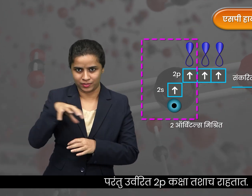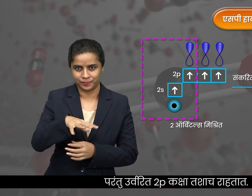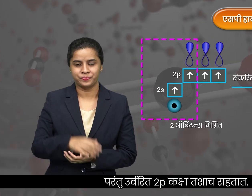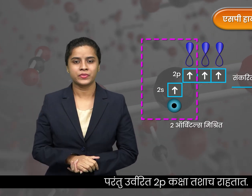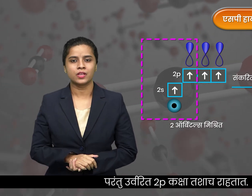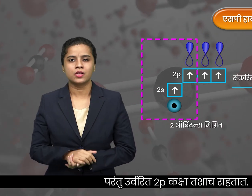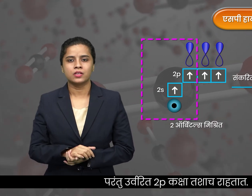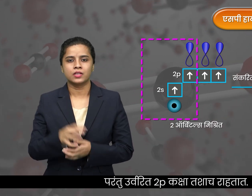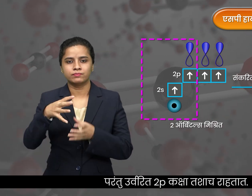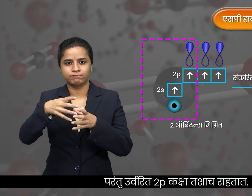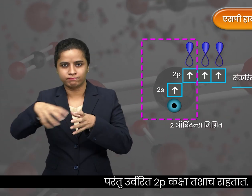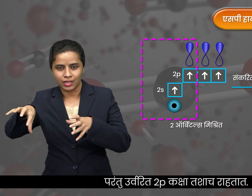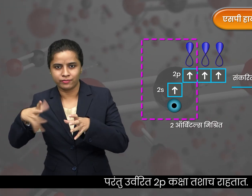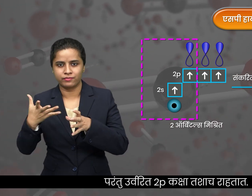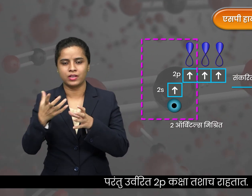राहतात.